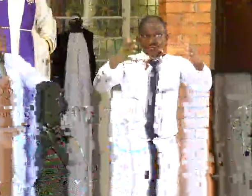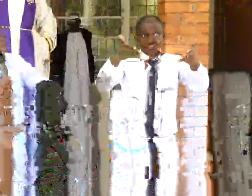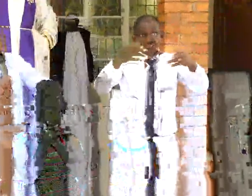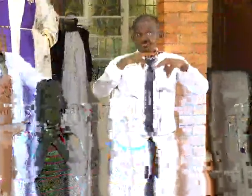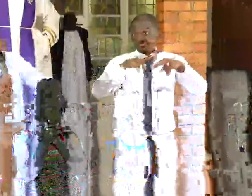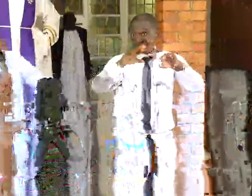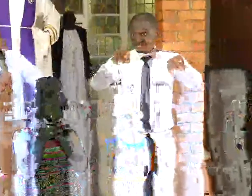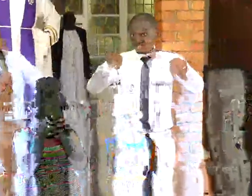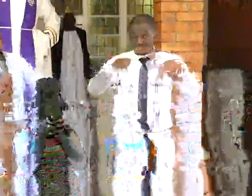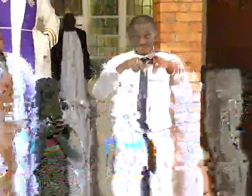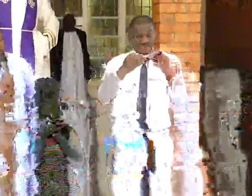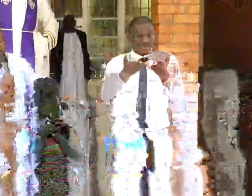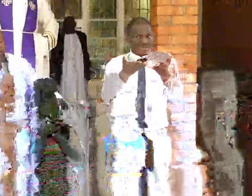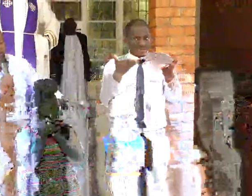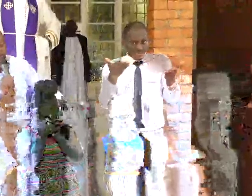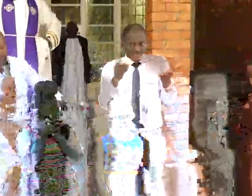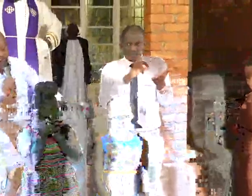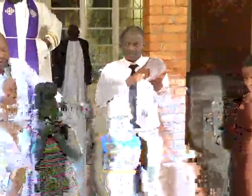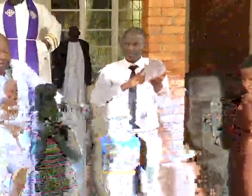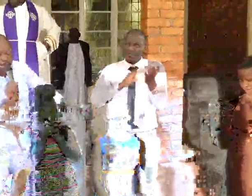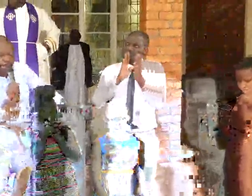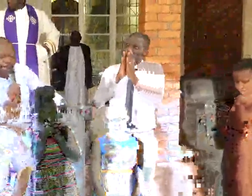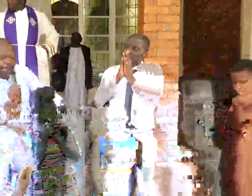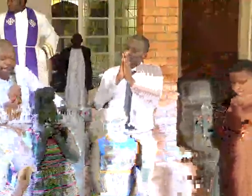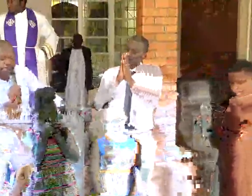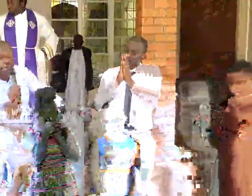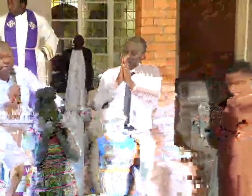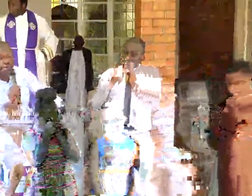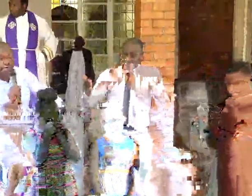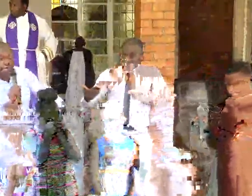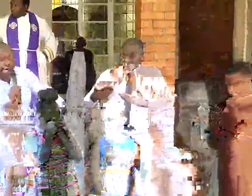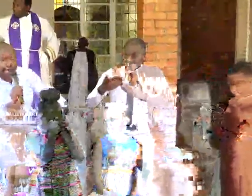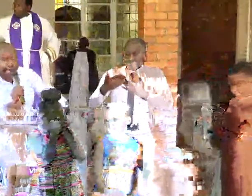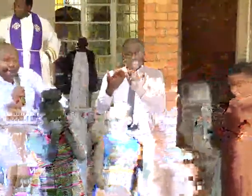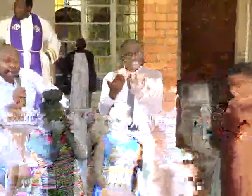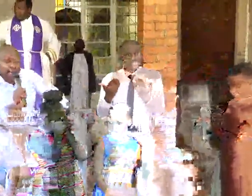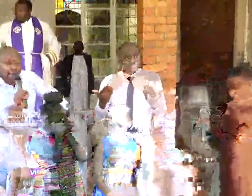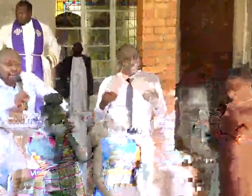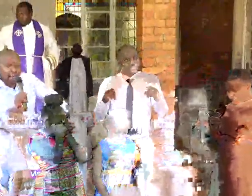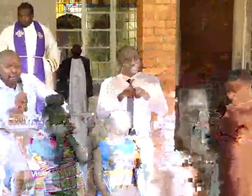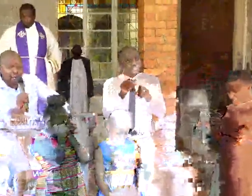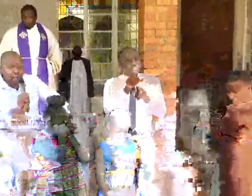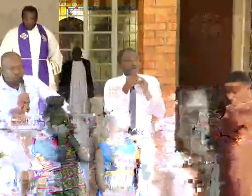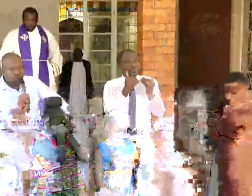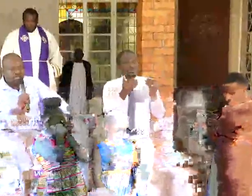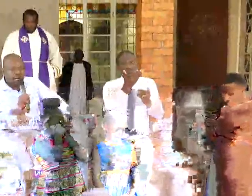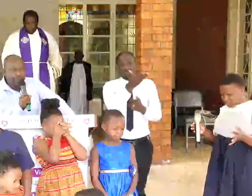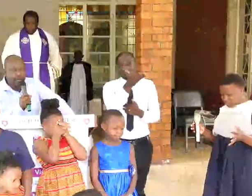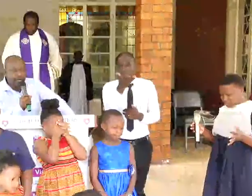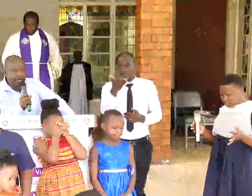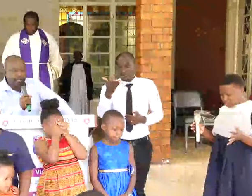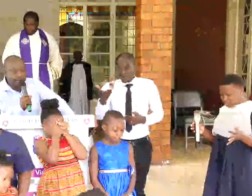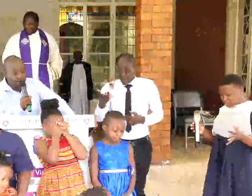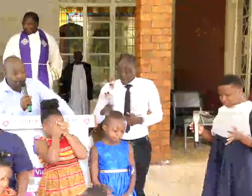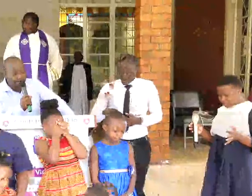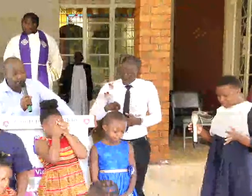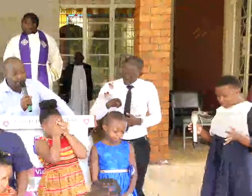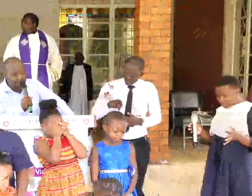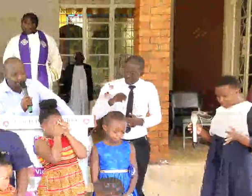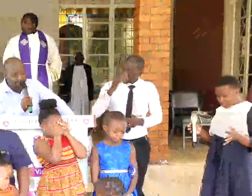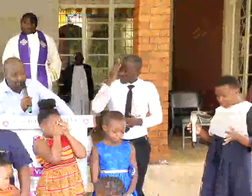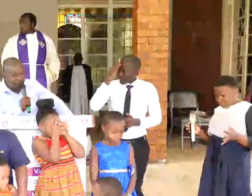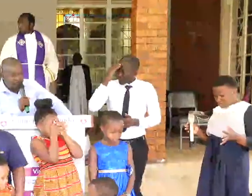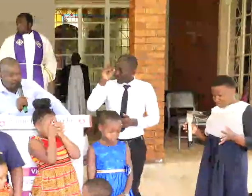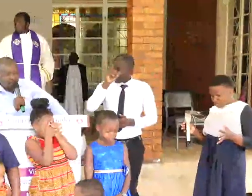gammwe. Mukama tusaba kuwambatira abaana bano n'abaana abo okutambula nga bakumanyi